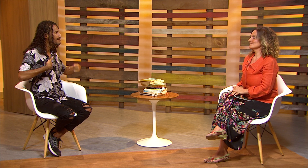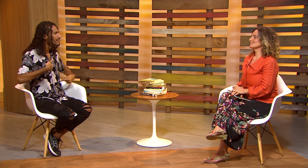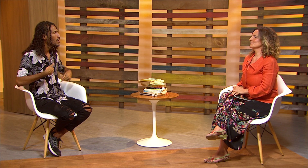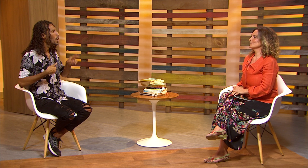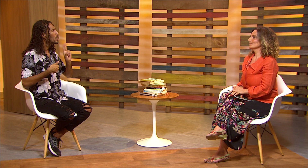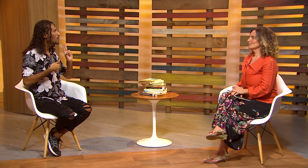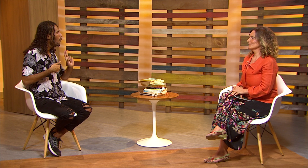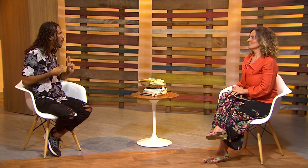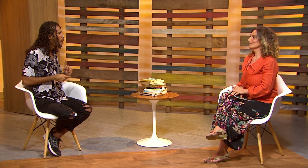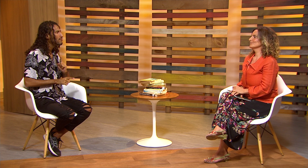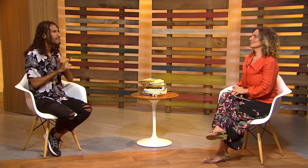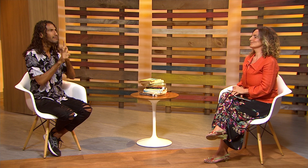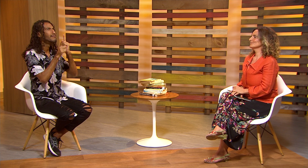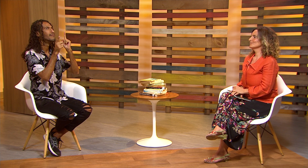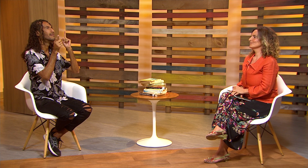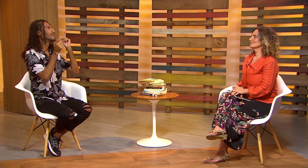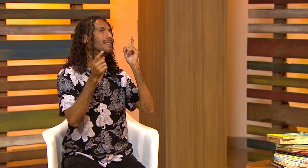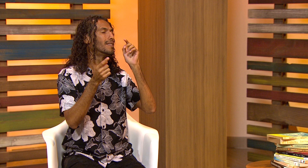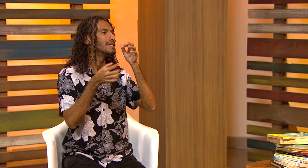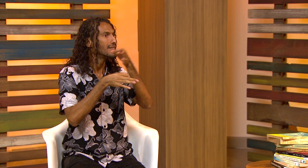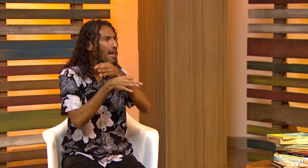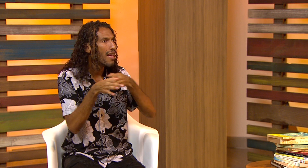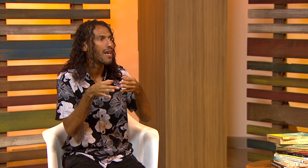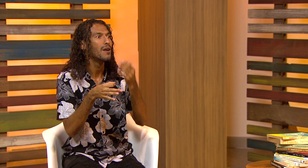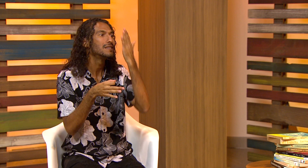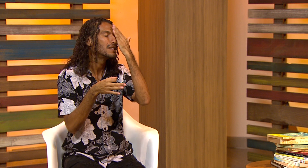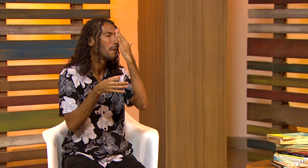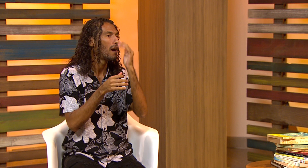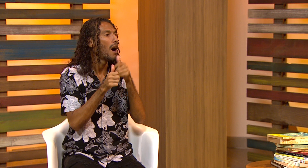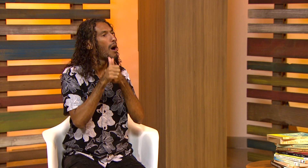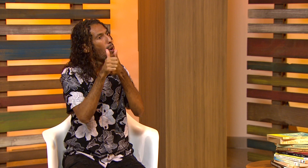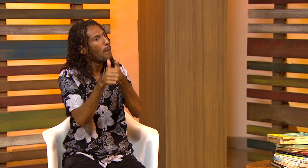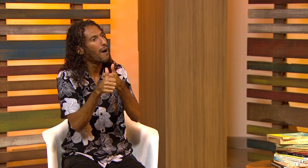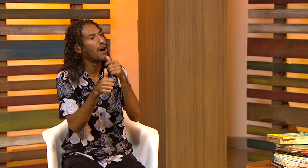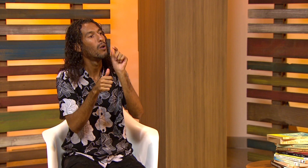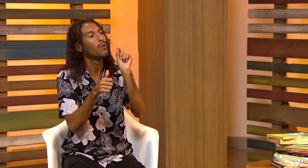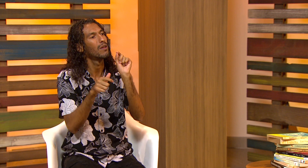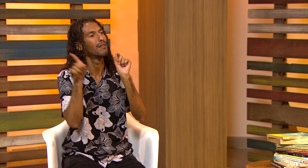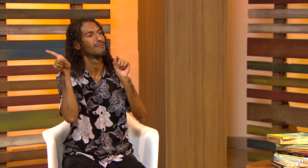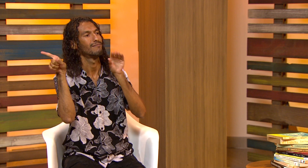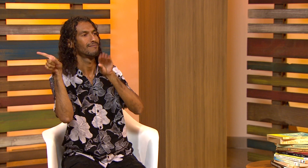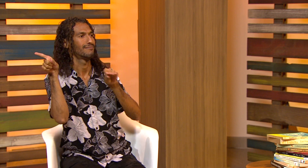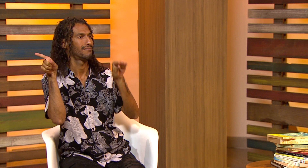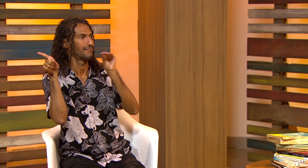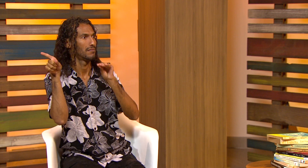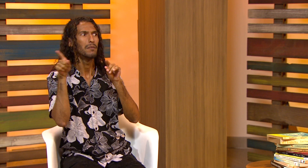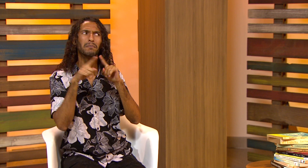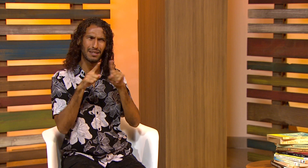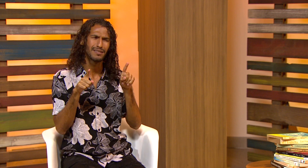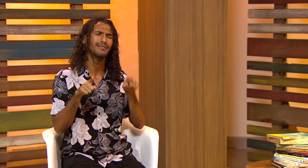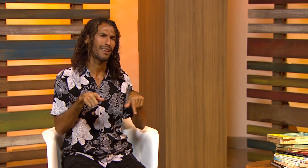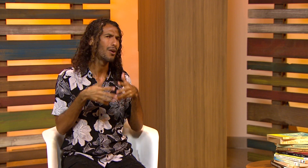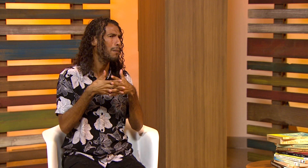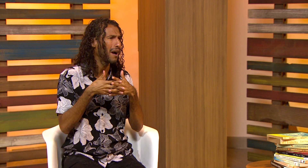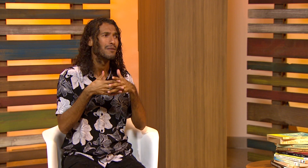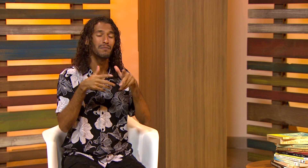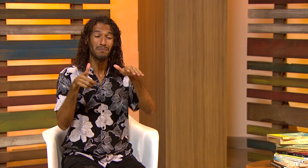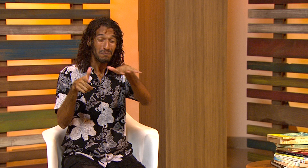termos ligados, saber fazer adaptação sobre parte do corpo, célula, e acompanhar essa fala, né, do professor. É bem